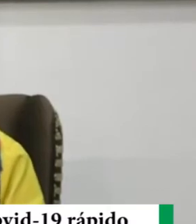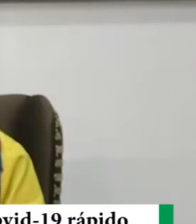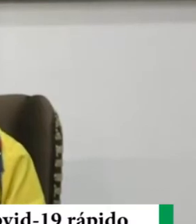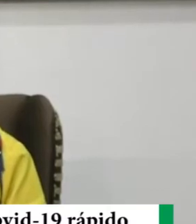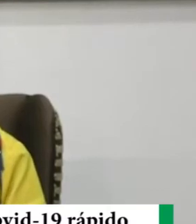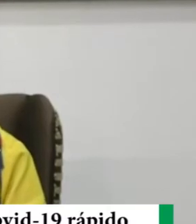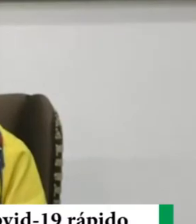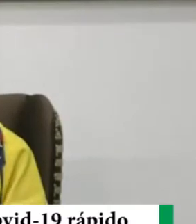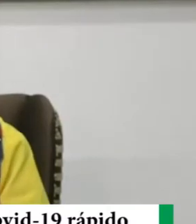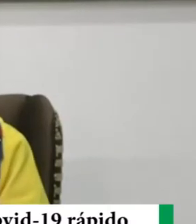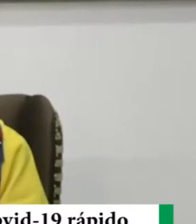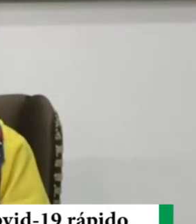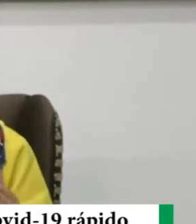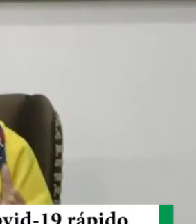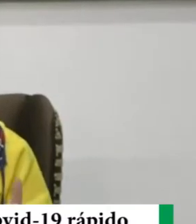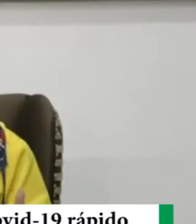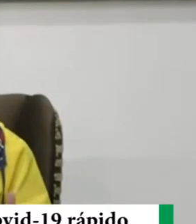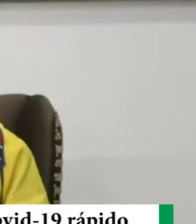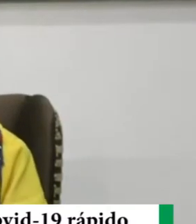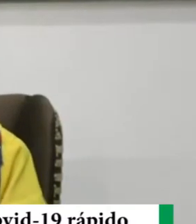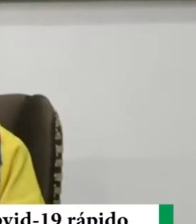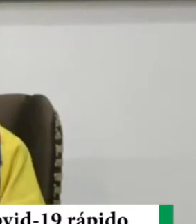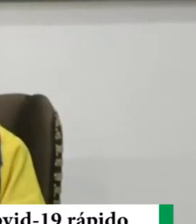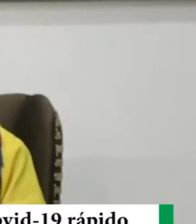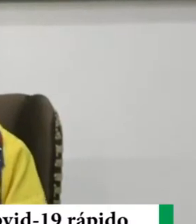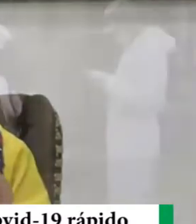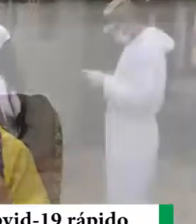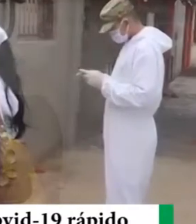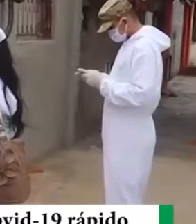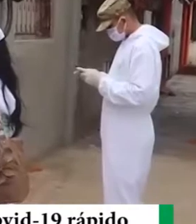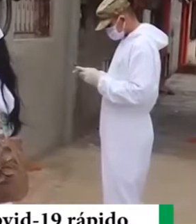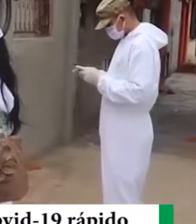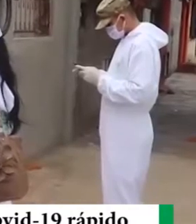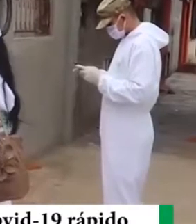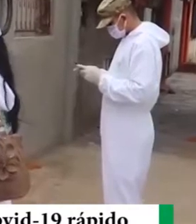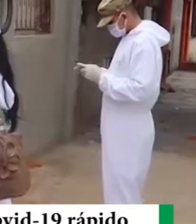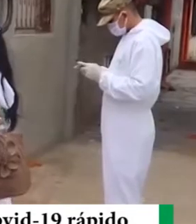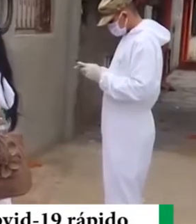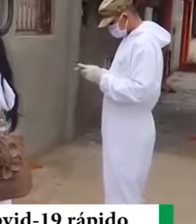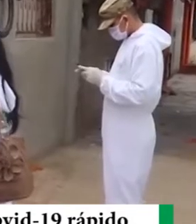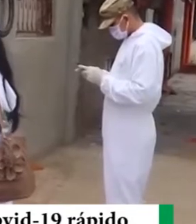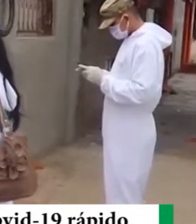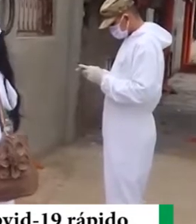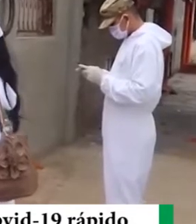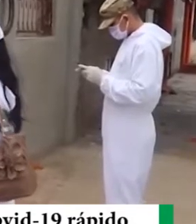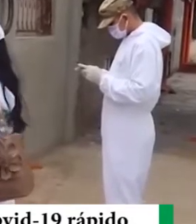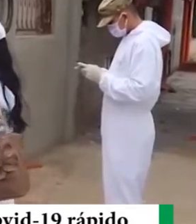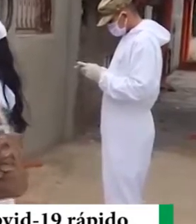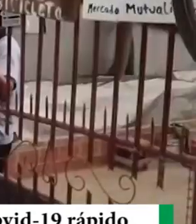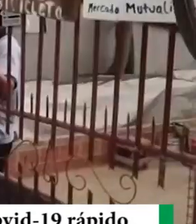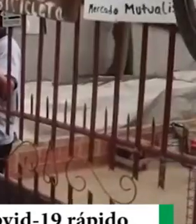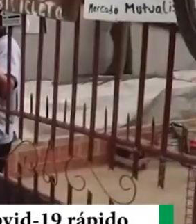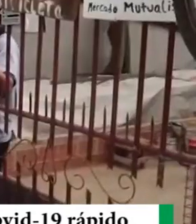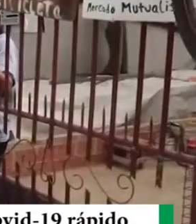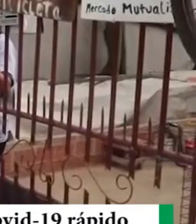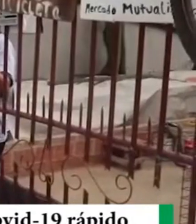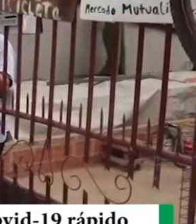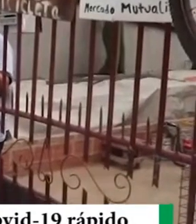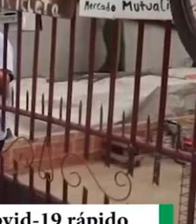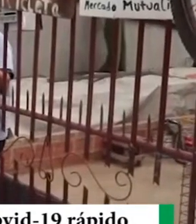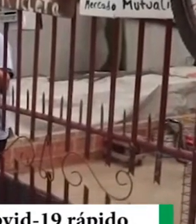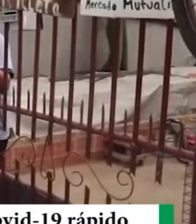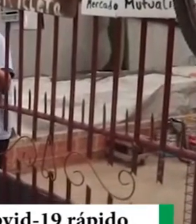de esta población. Y lo que nos lleva a indicar que este es un plan acertado, porque va el médico a la casa del vecino,